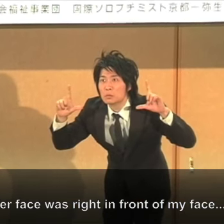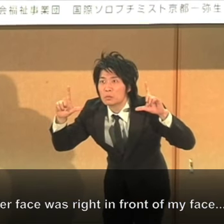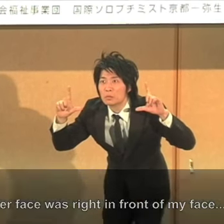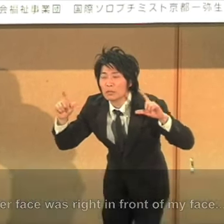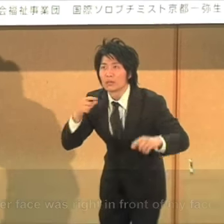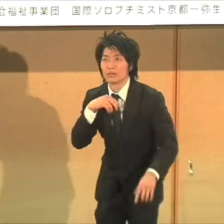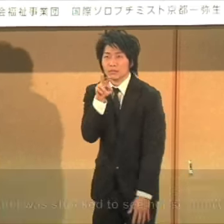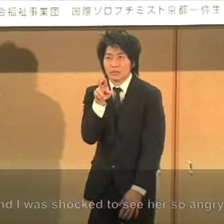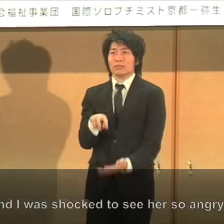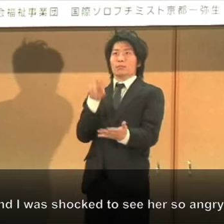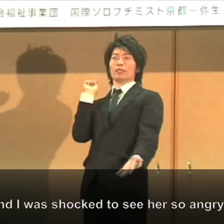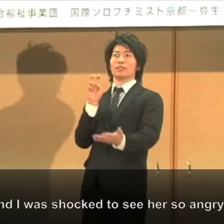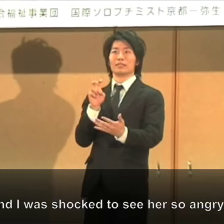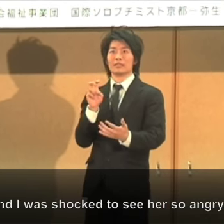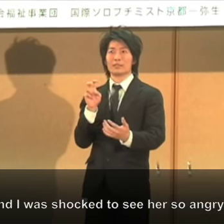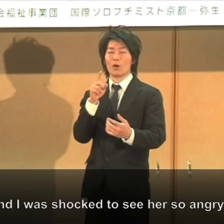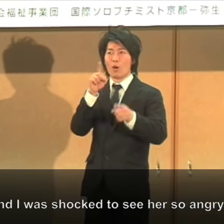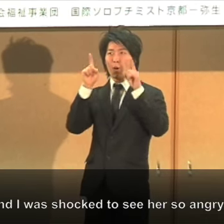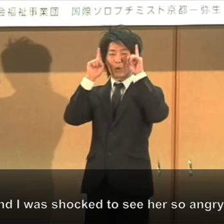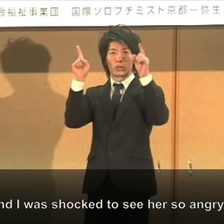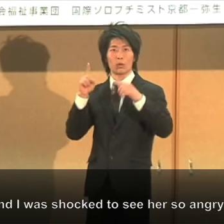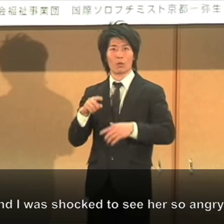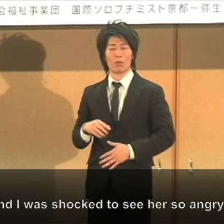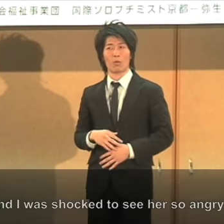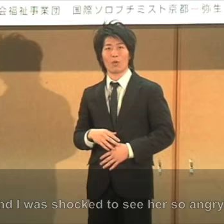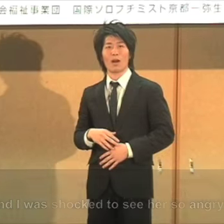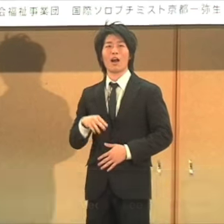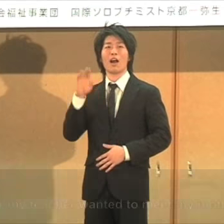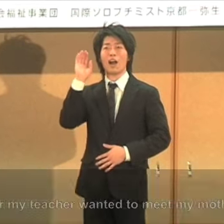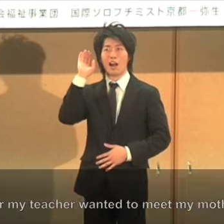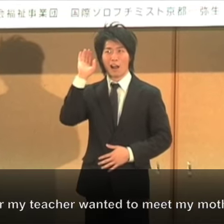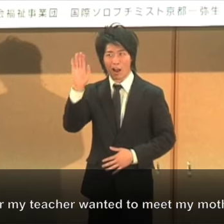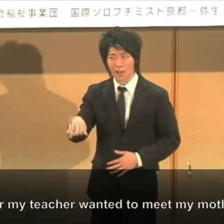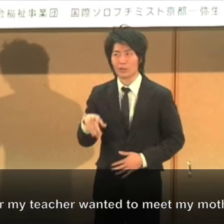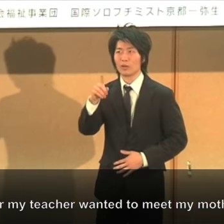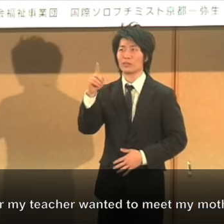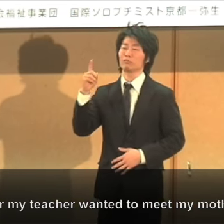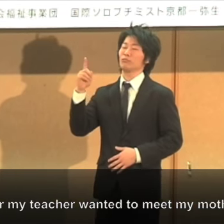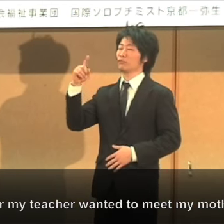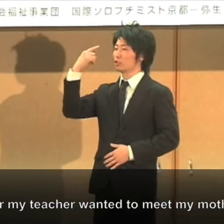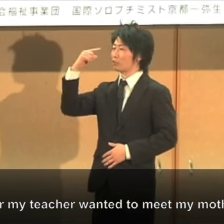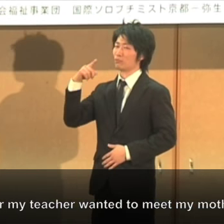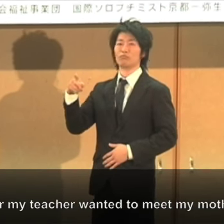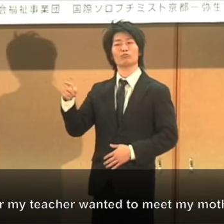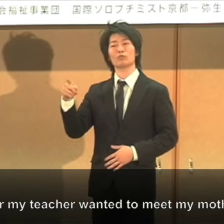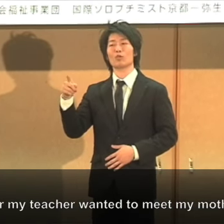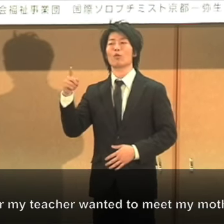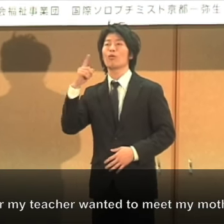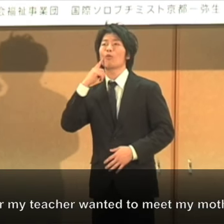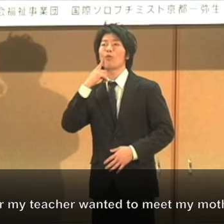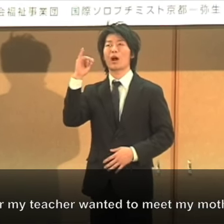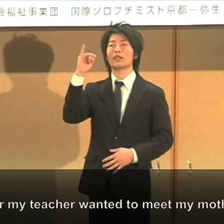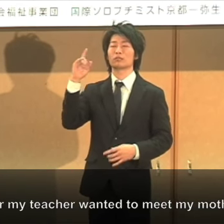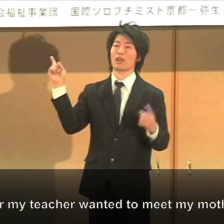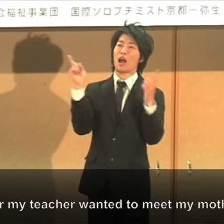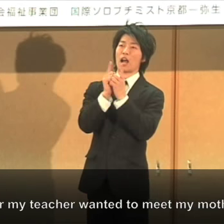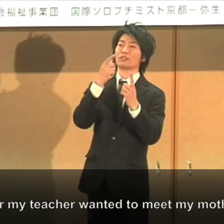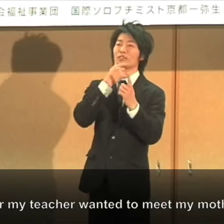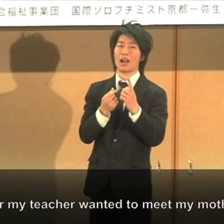先生の顔を見て怒られているのを自分だと分かって驚いたりしたこともあります。まあ、それ